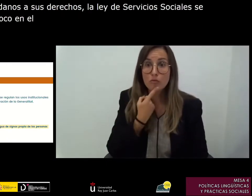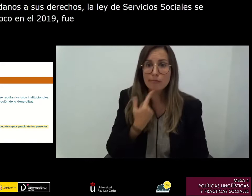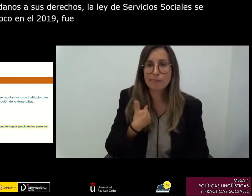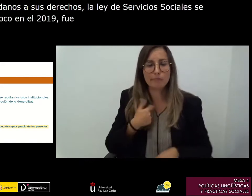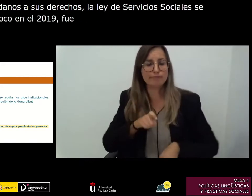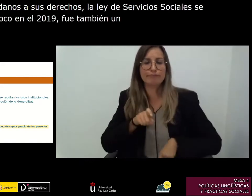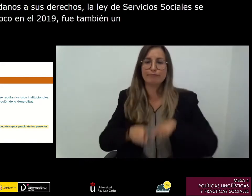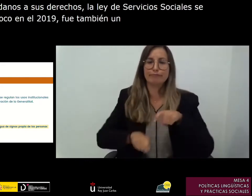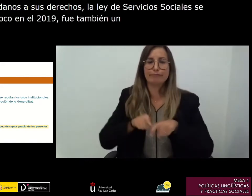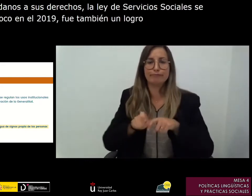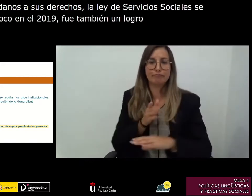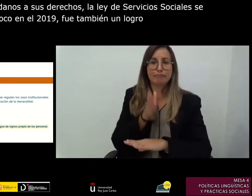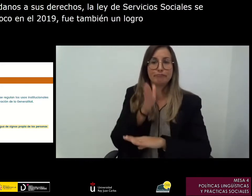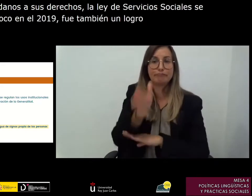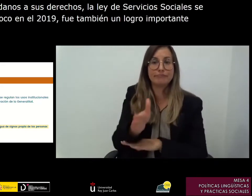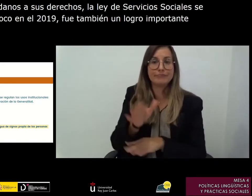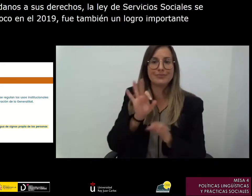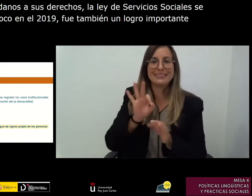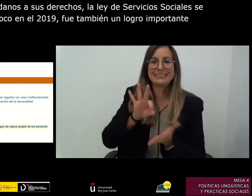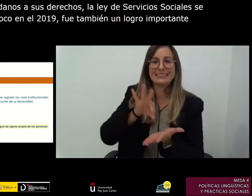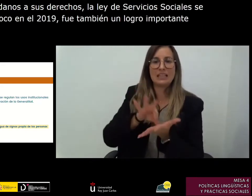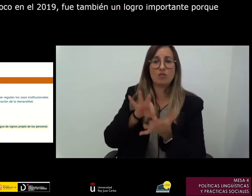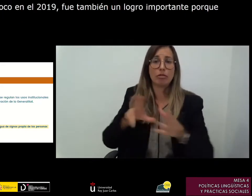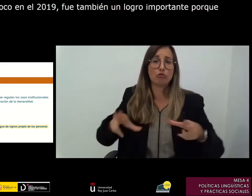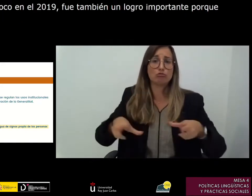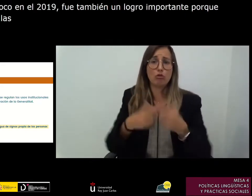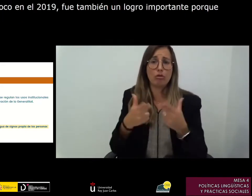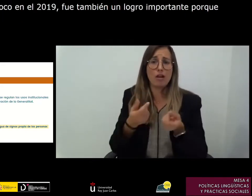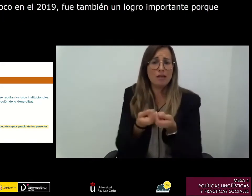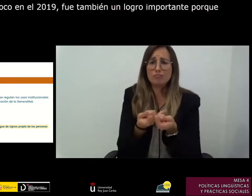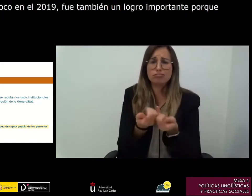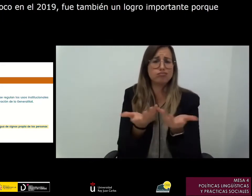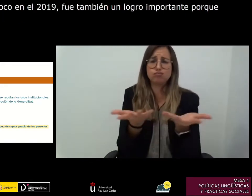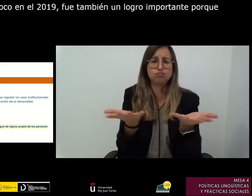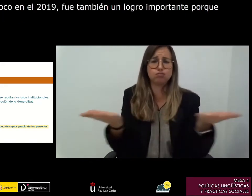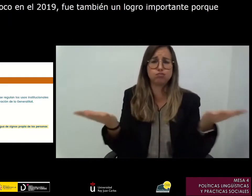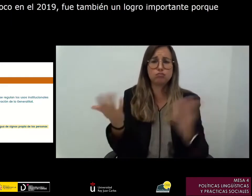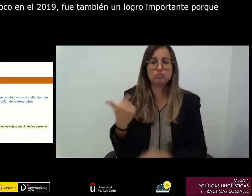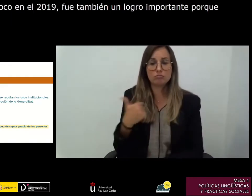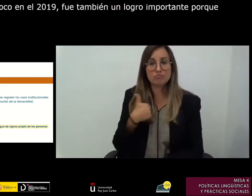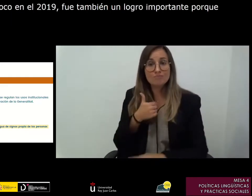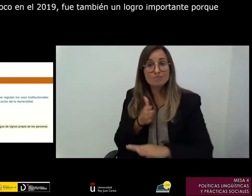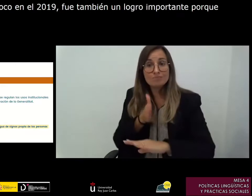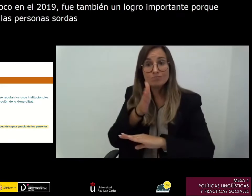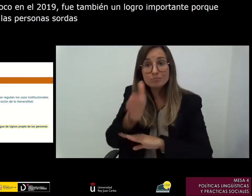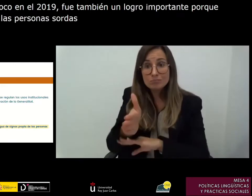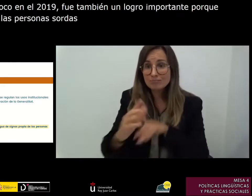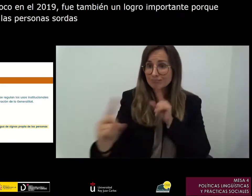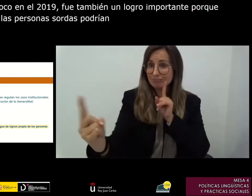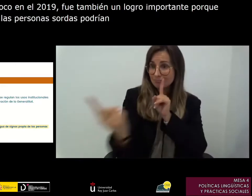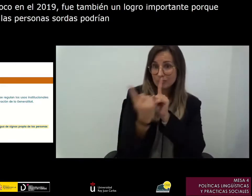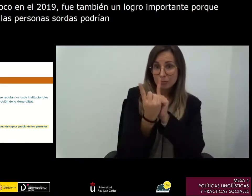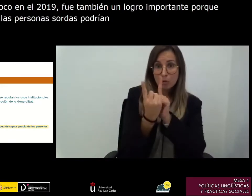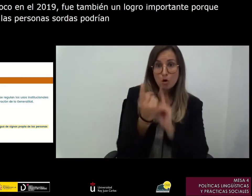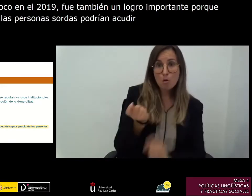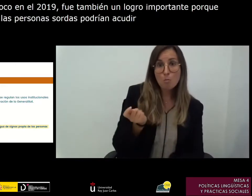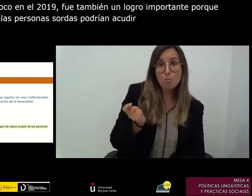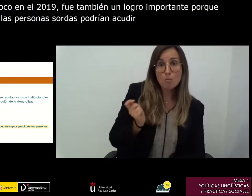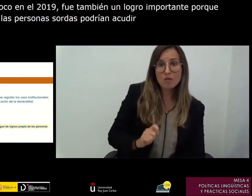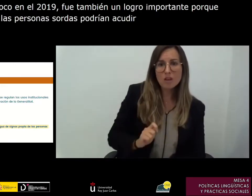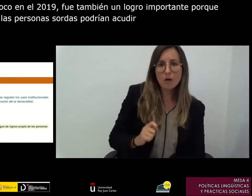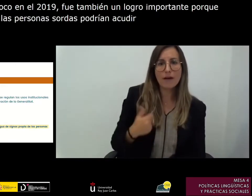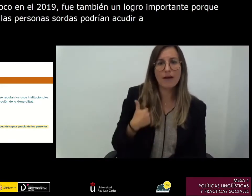importante porque supuso que las personas sordas podían acudir a un centro de servicio social, cualquier centro de servicios